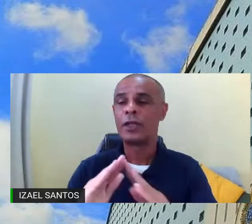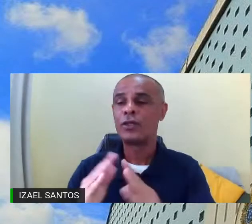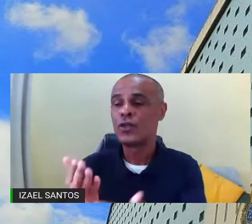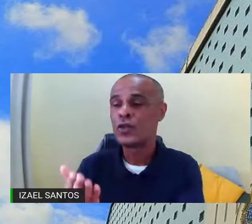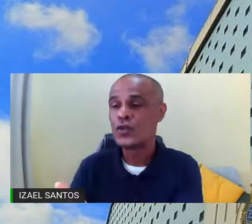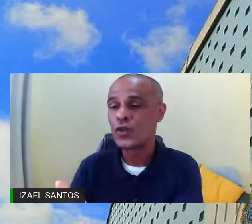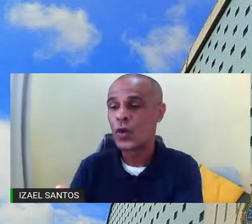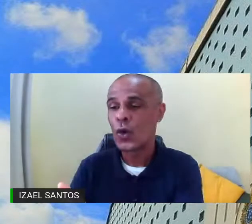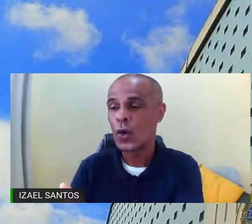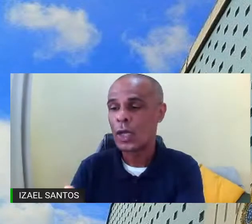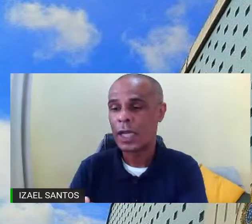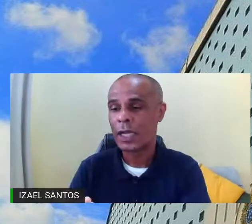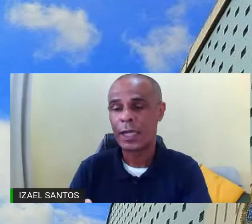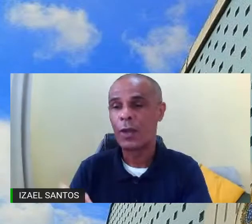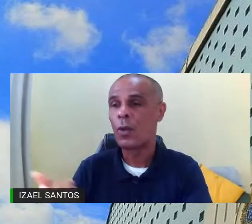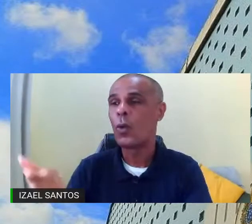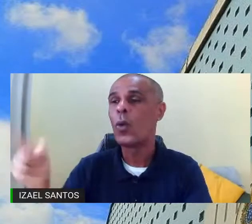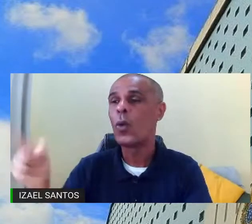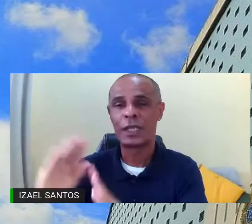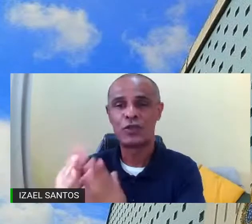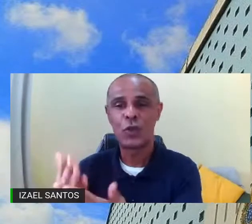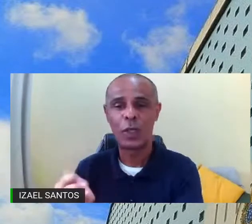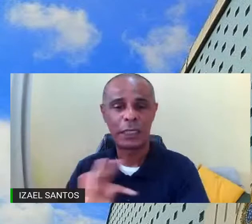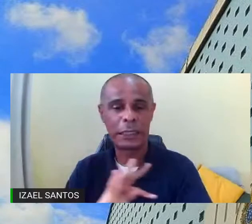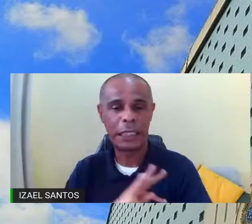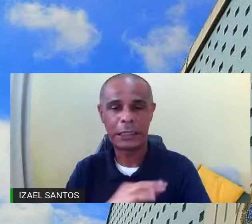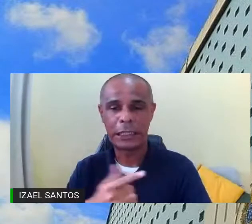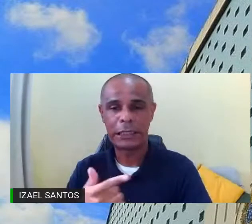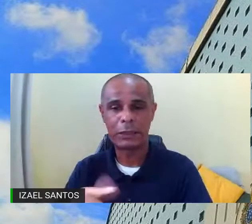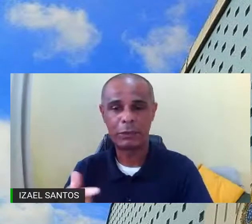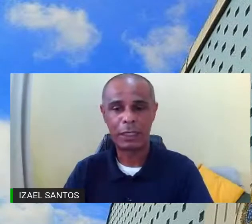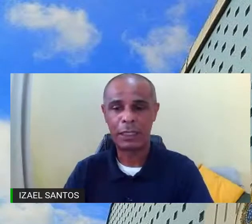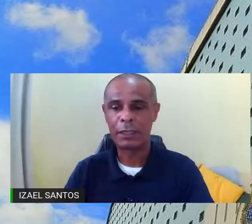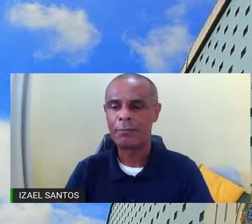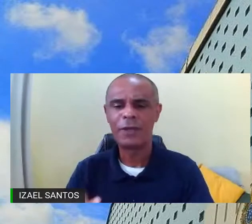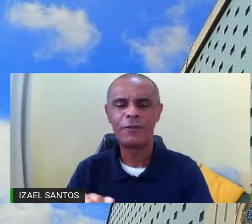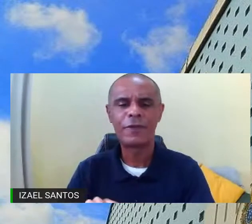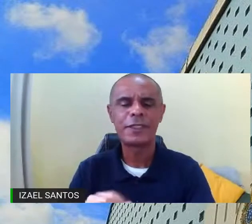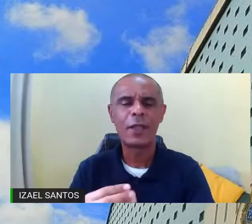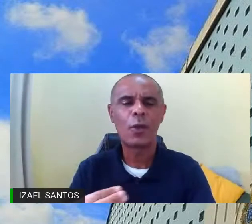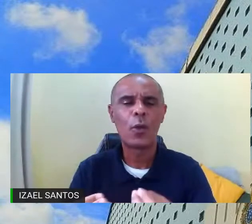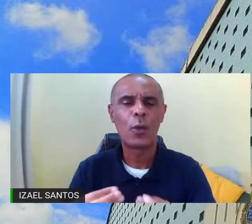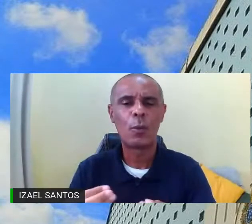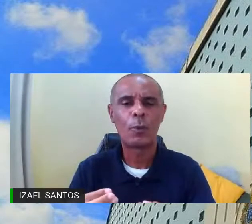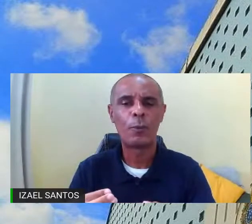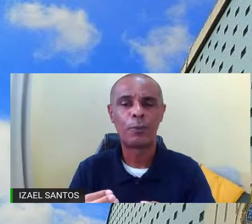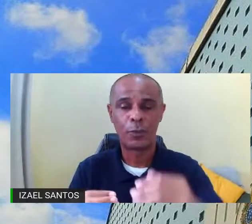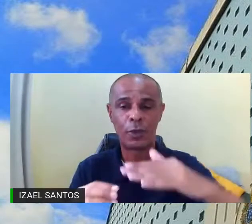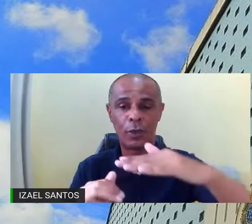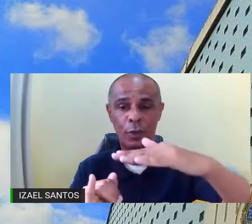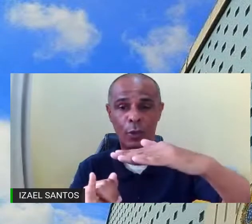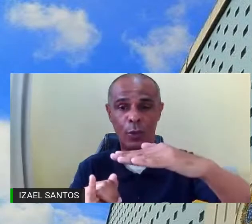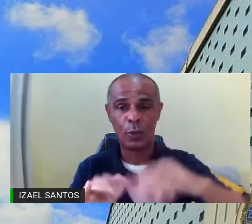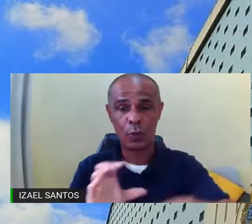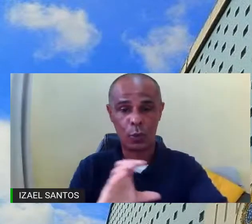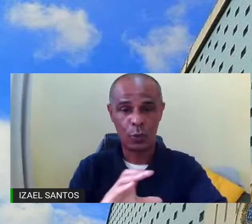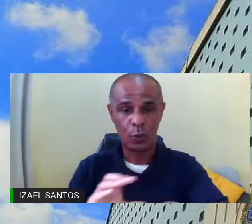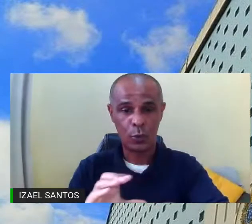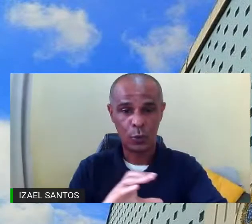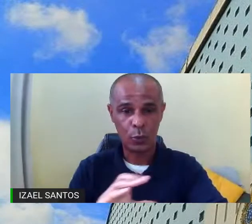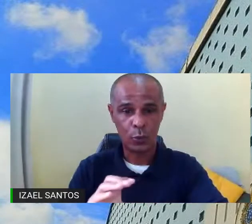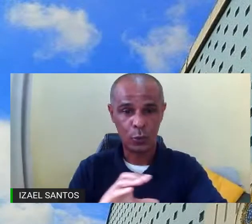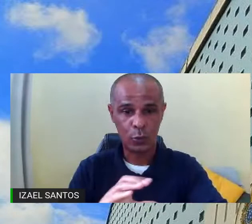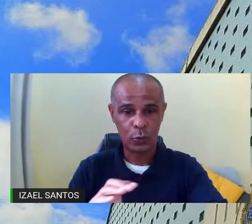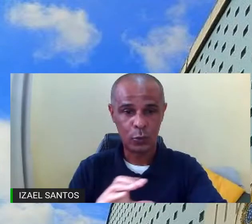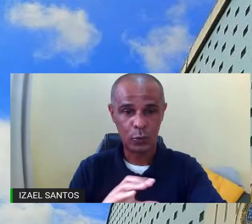têm. Ótimo, excelente. Mas vamos ver como é que vai ser feito isso. Os estudos sobre os cursos concomitantes,